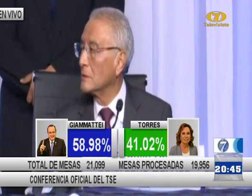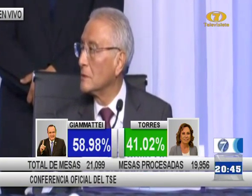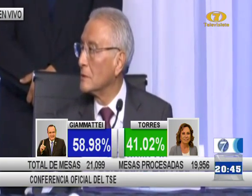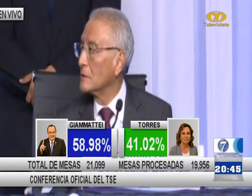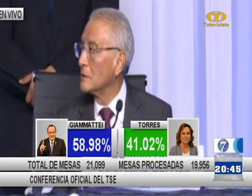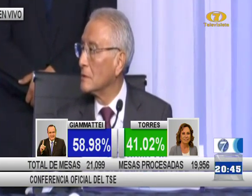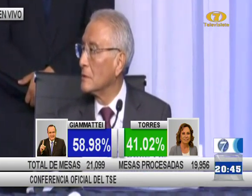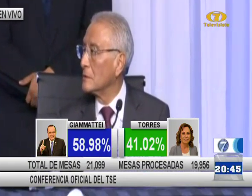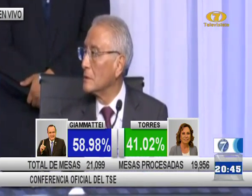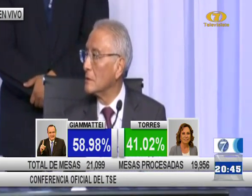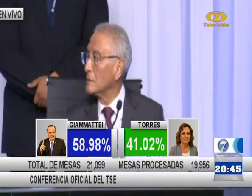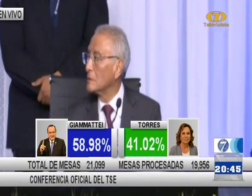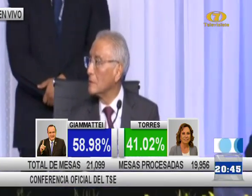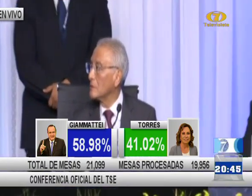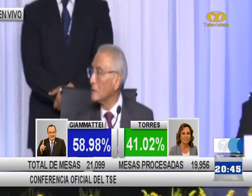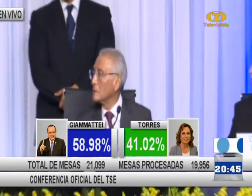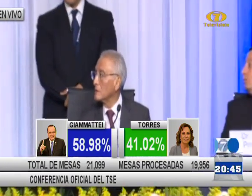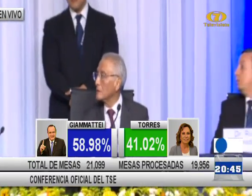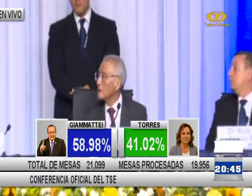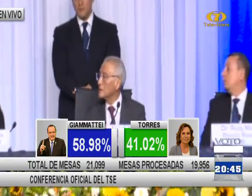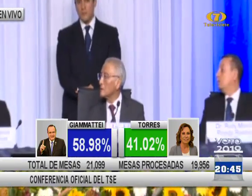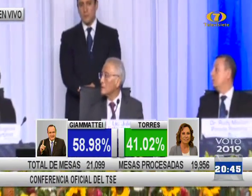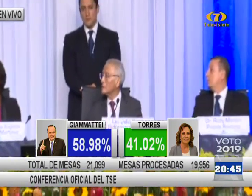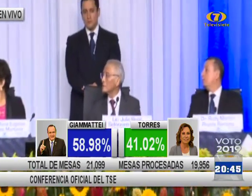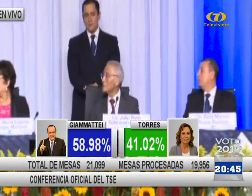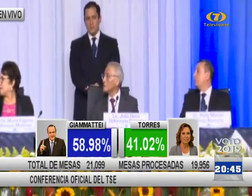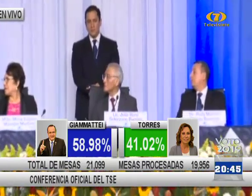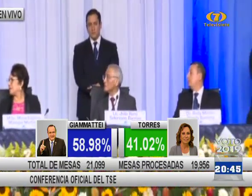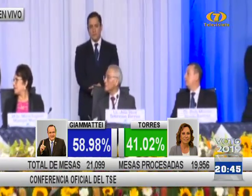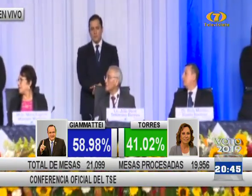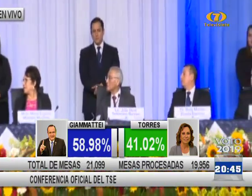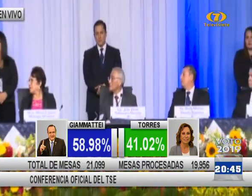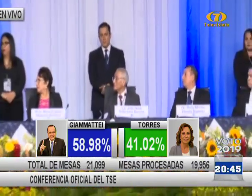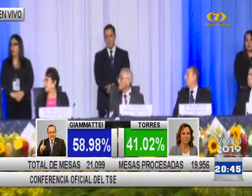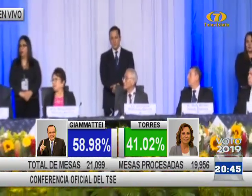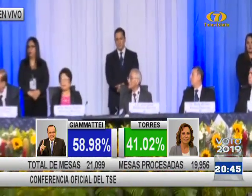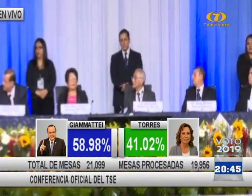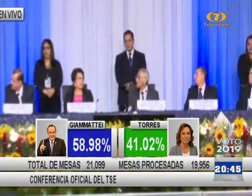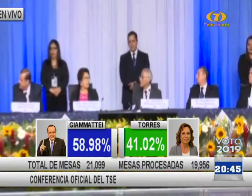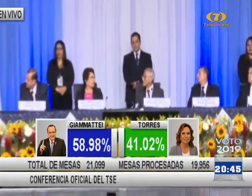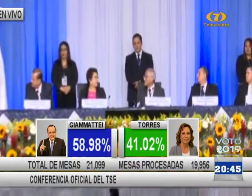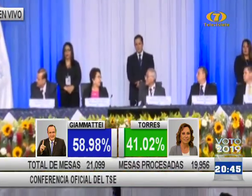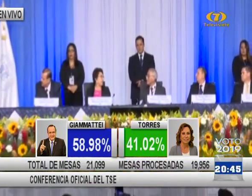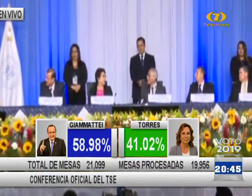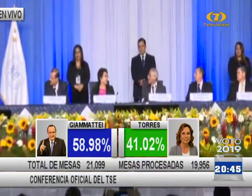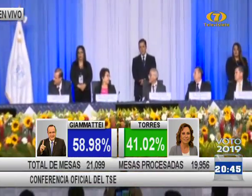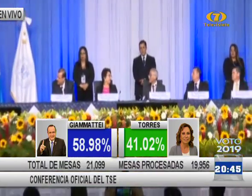Detalle de votos. Organización política. Vamos.